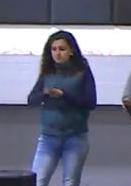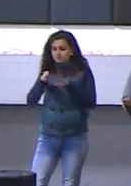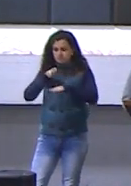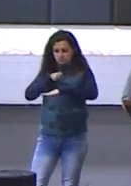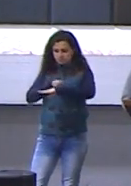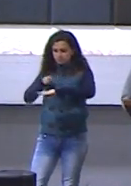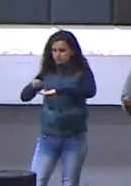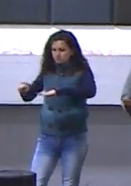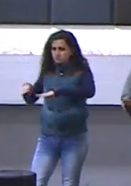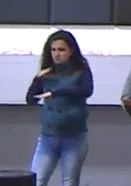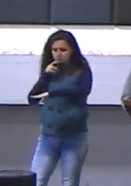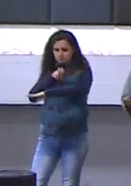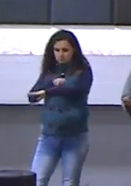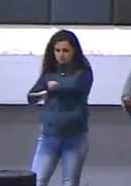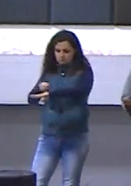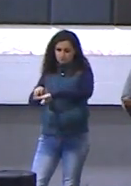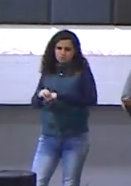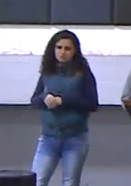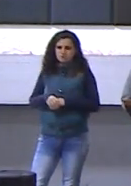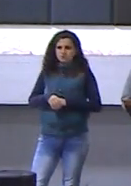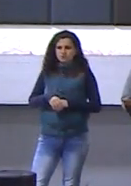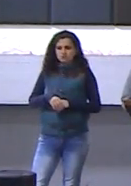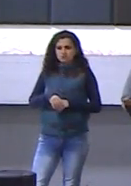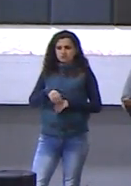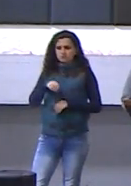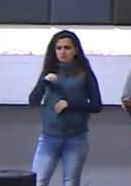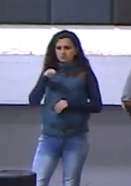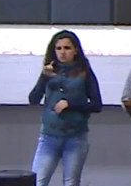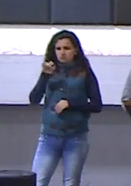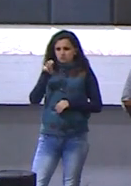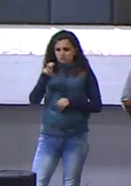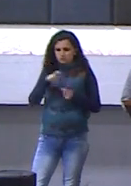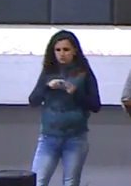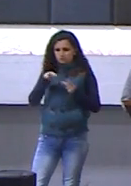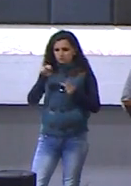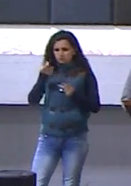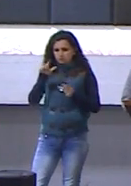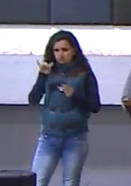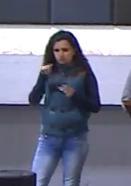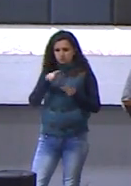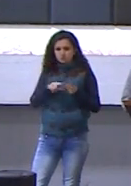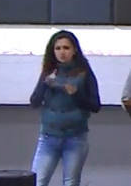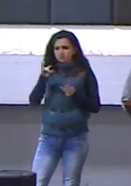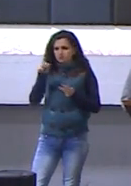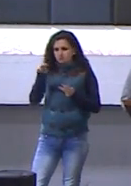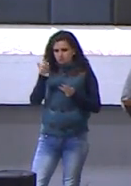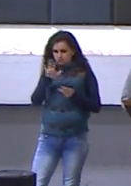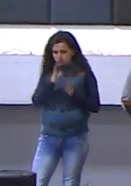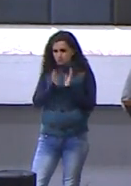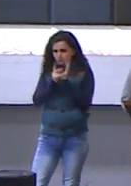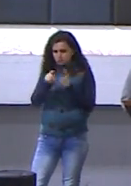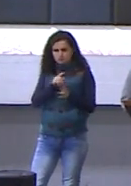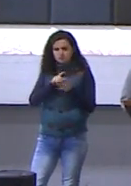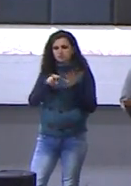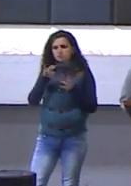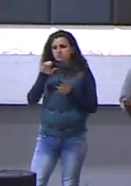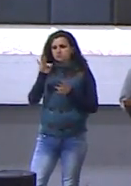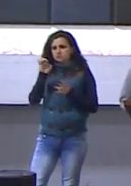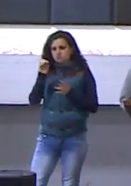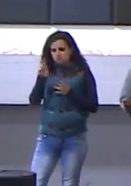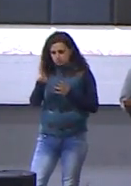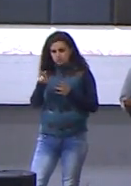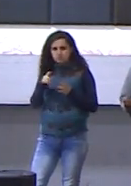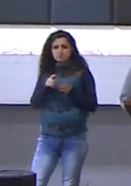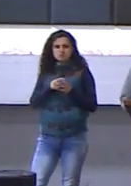subir a la mesa yan carlos dávila natalia lugo y diana castillo como estudiantes víctor durán y bet